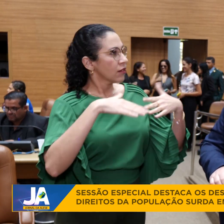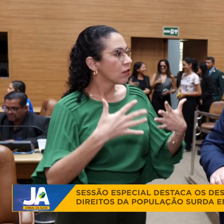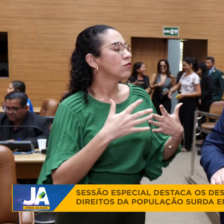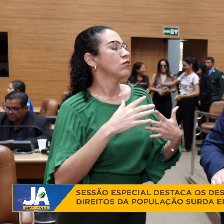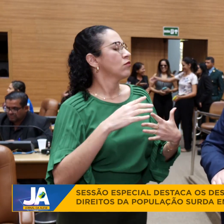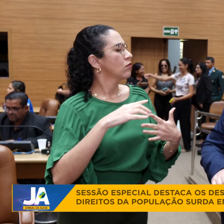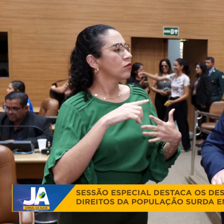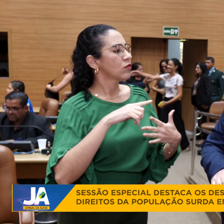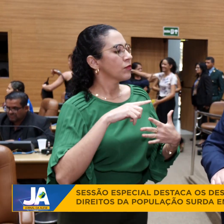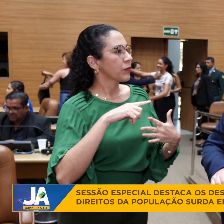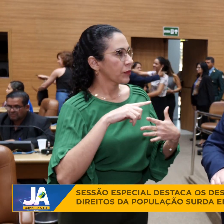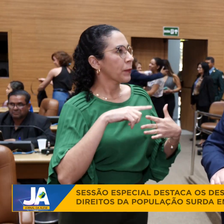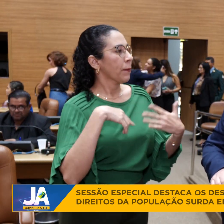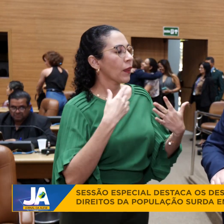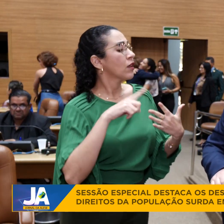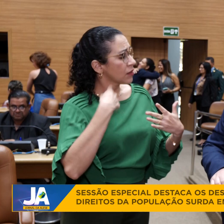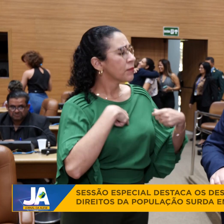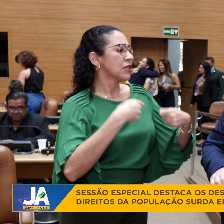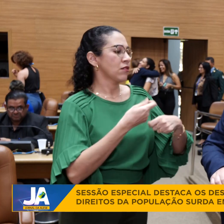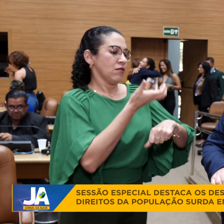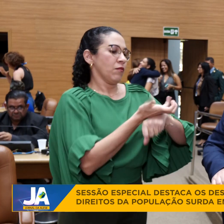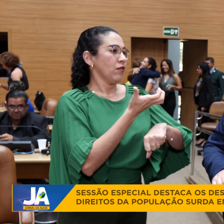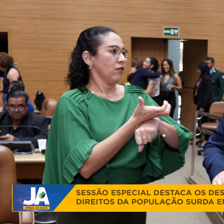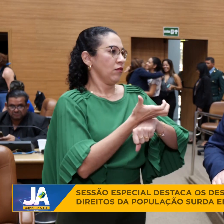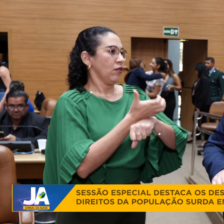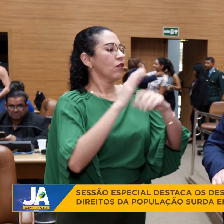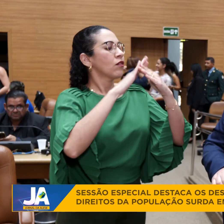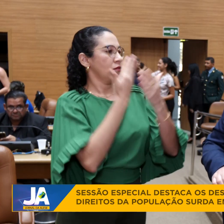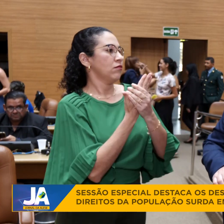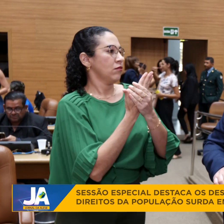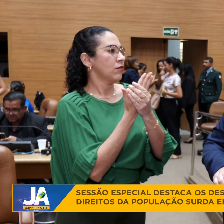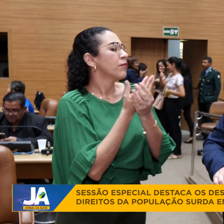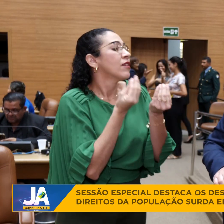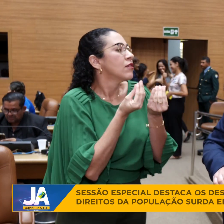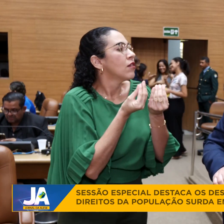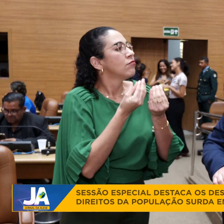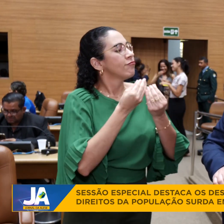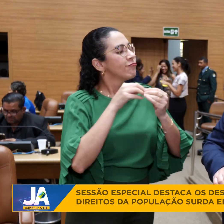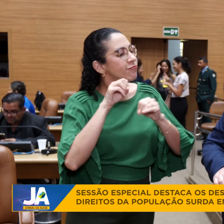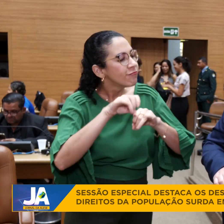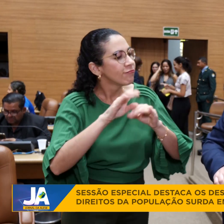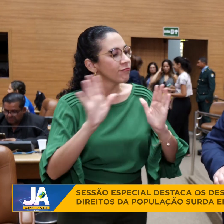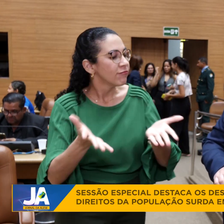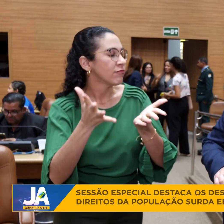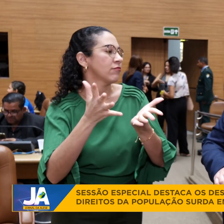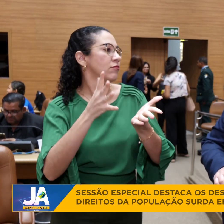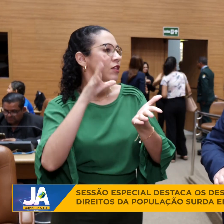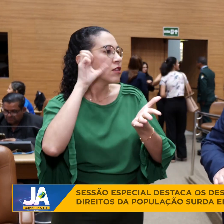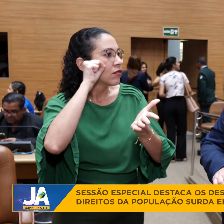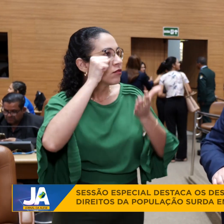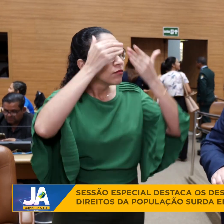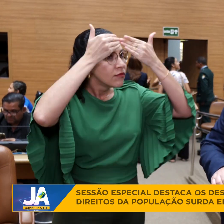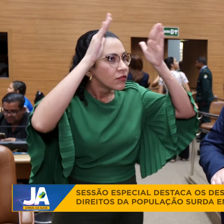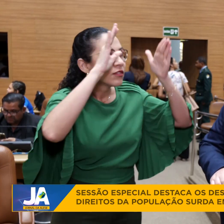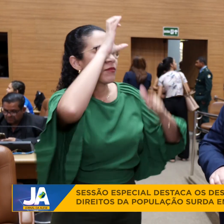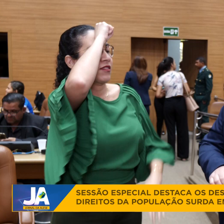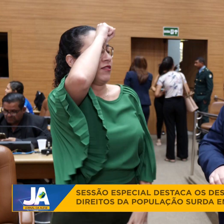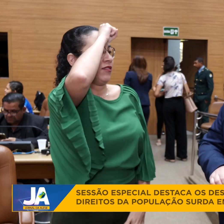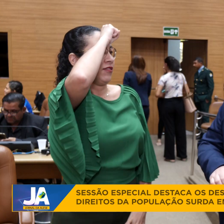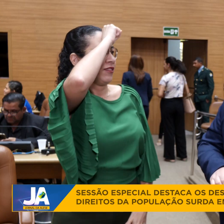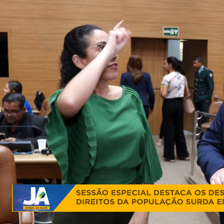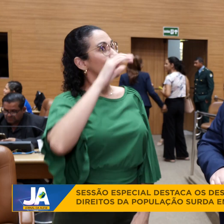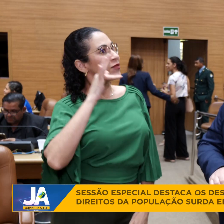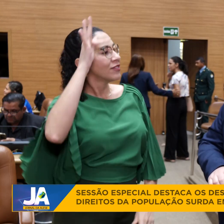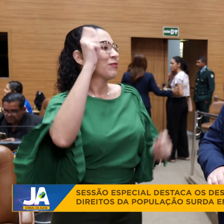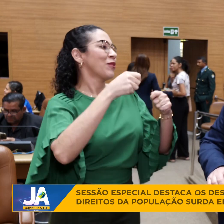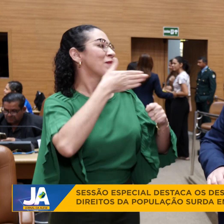precisamos quebrar esse preconceito existentes na sociedade né E também precisa a disciplina na escola para